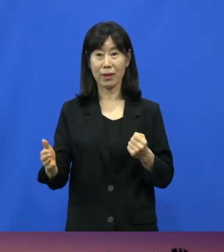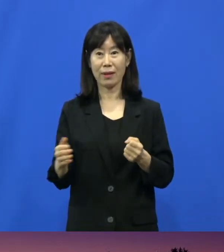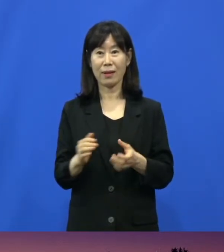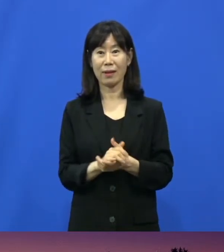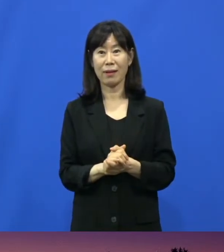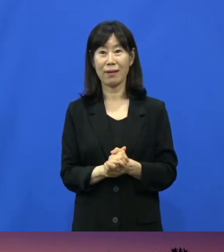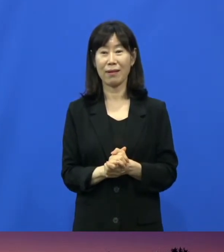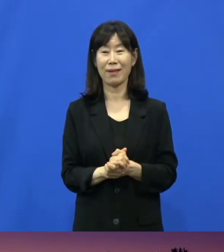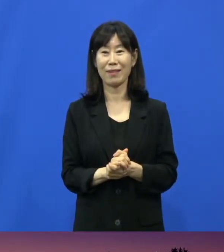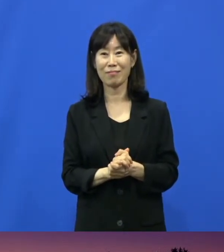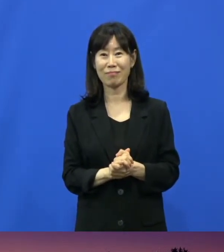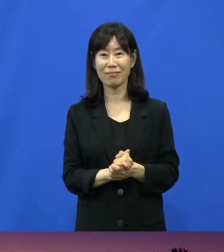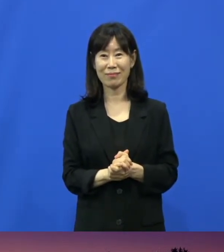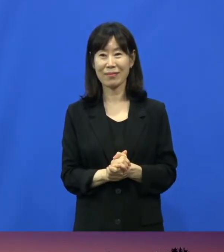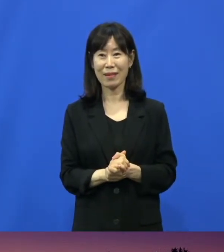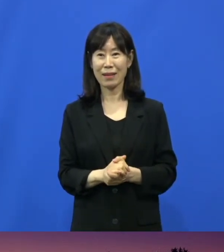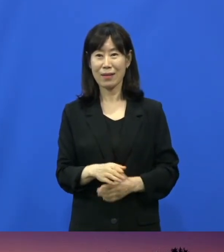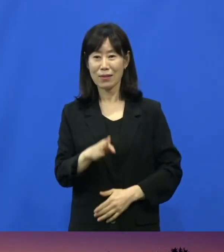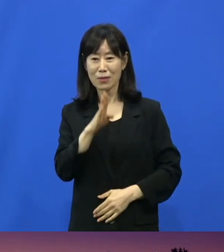잡는 분도 있고